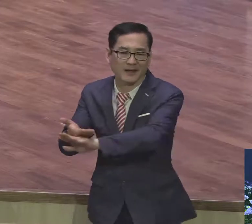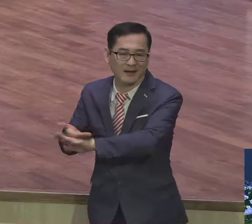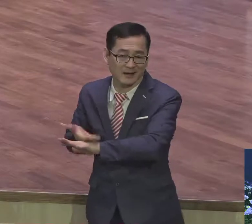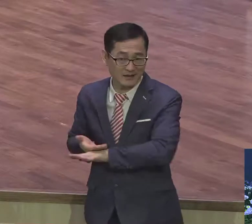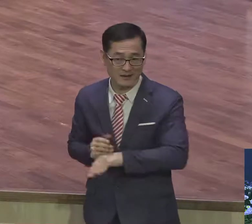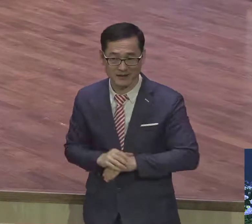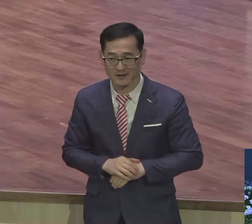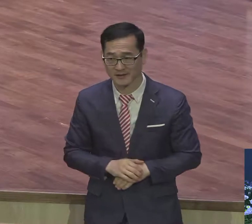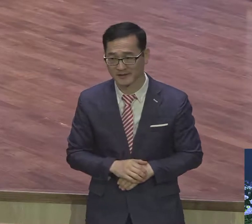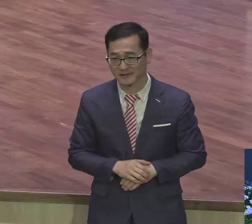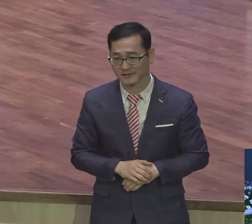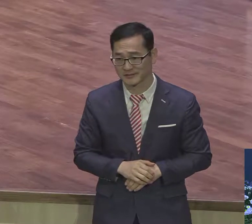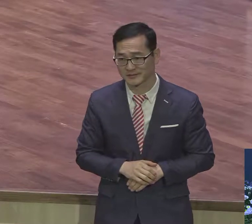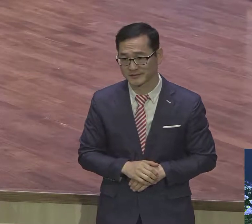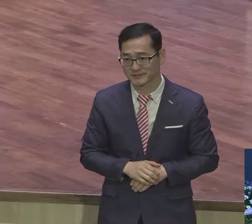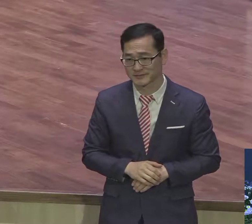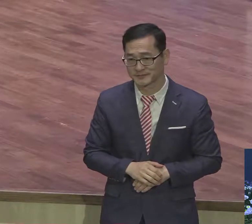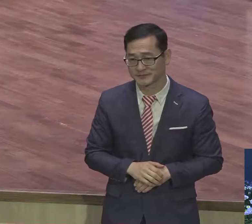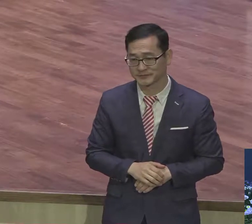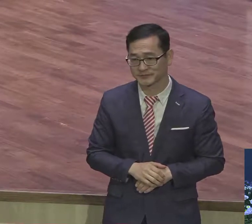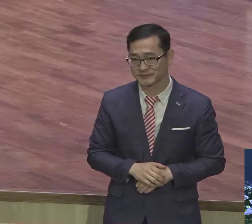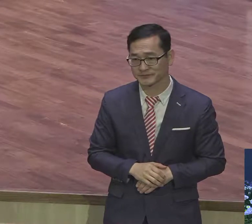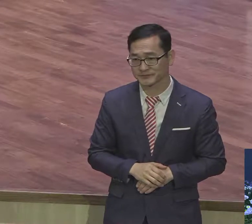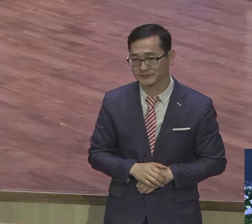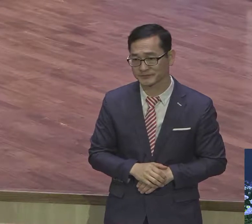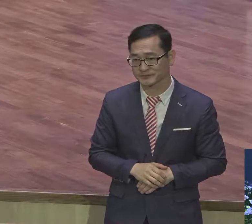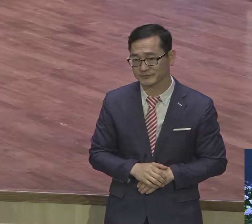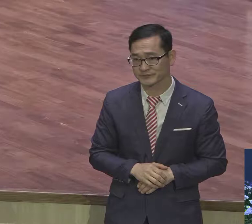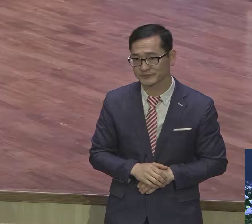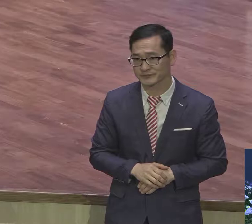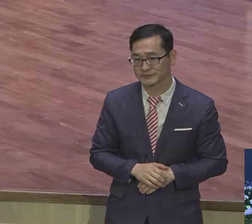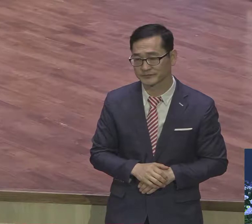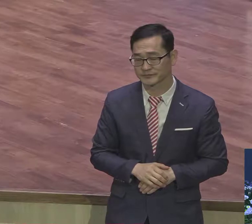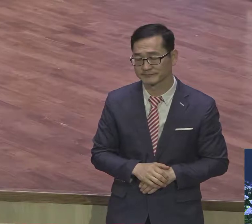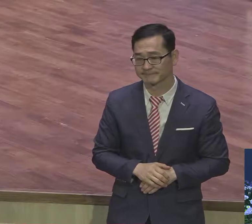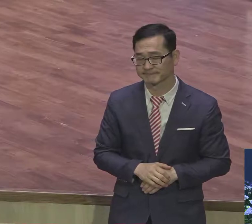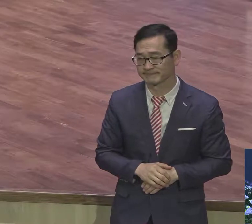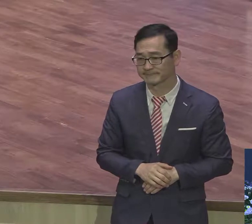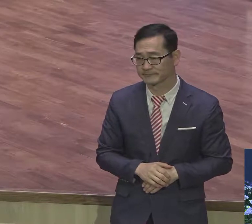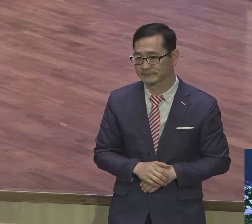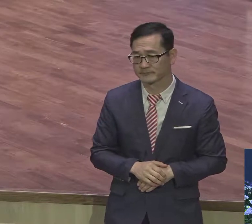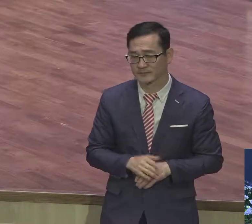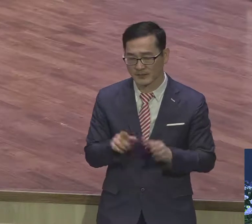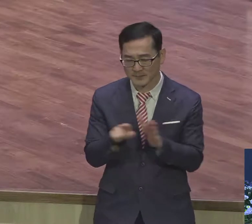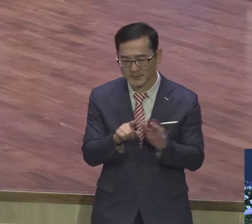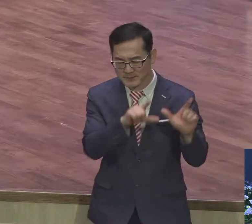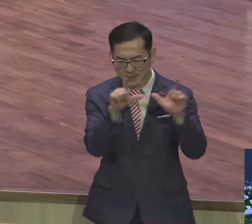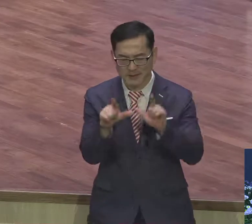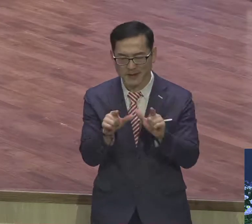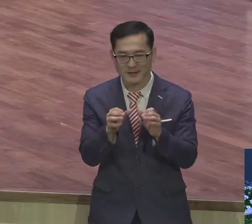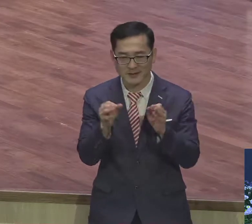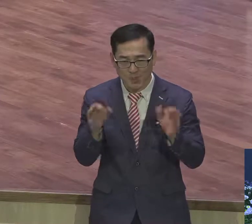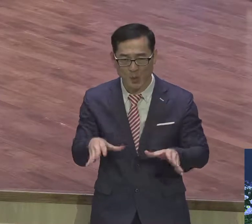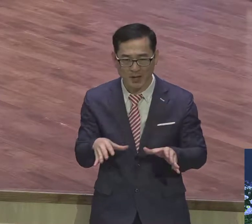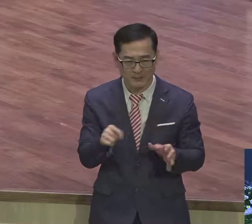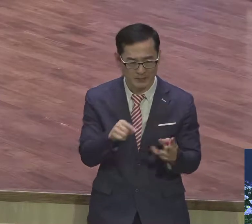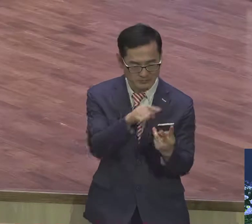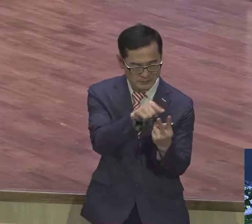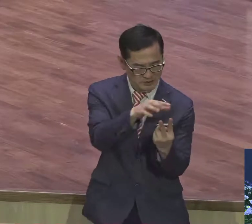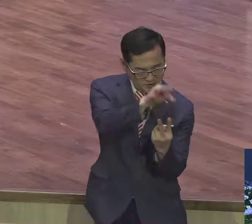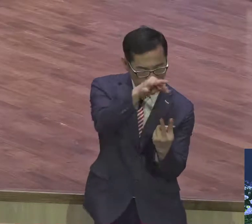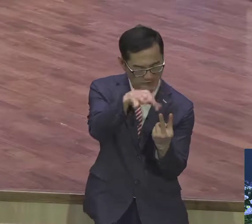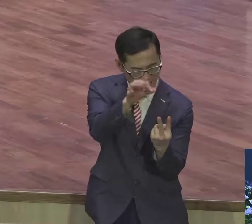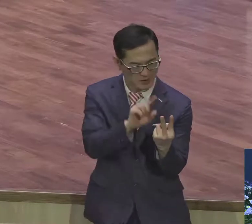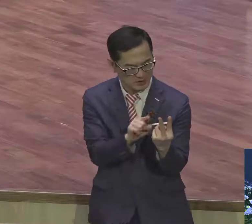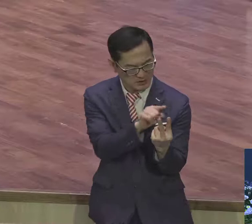발생할 수가 있게 되어있어요 신앙생활을 하다 보면 여러가지 선택 그 상황에서